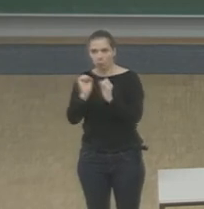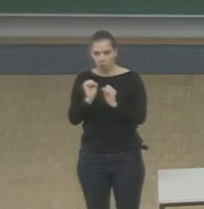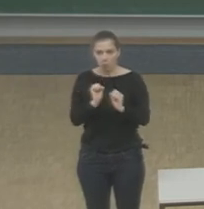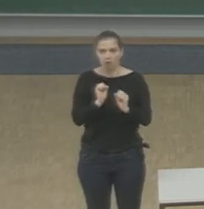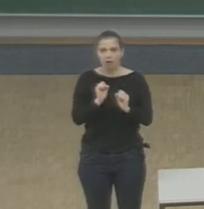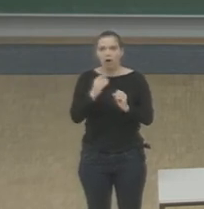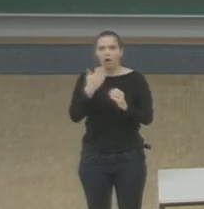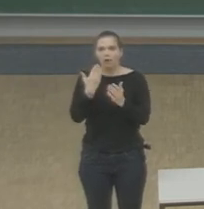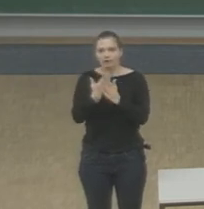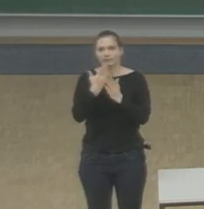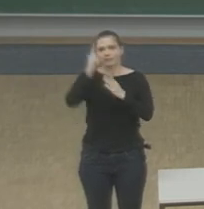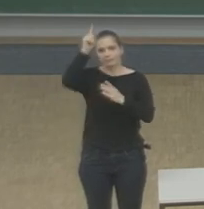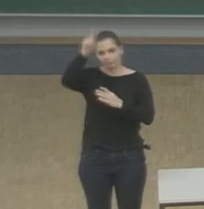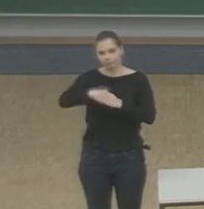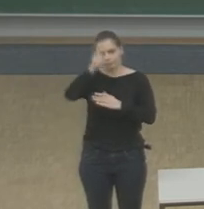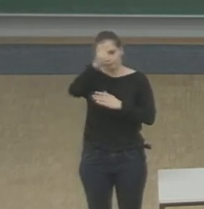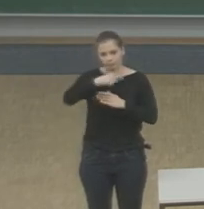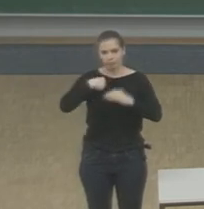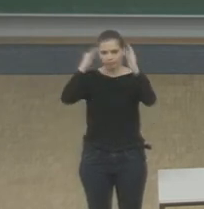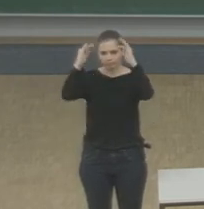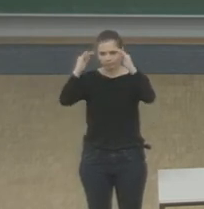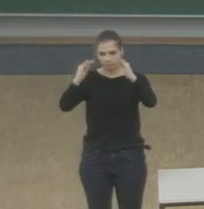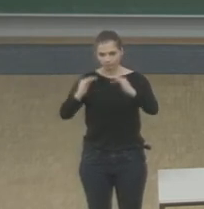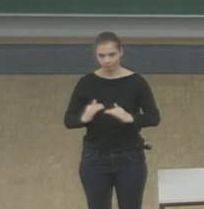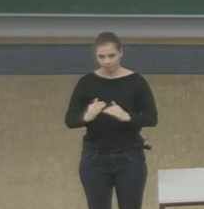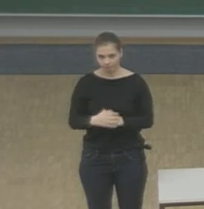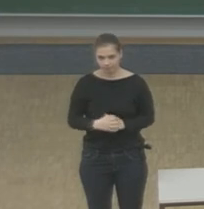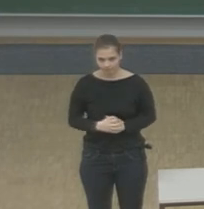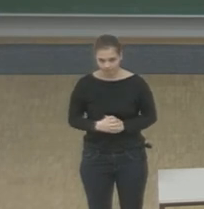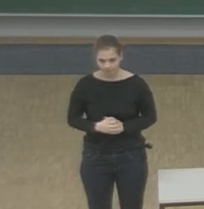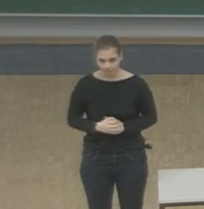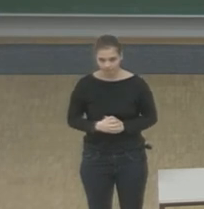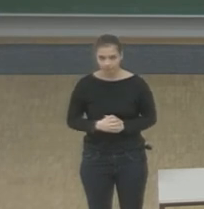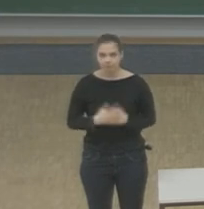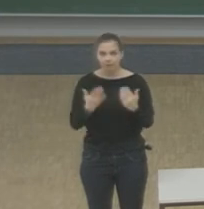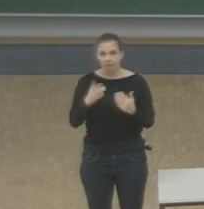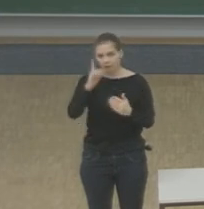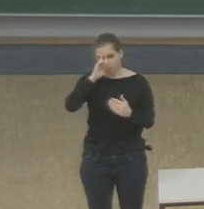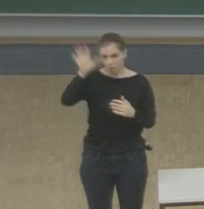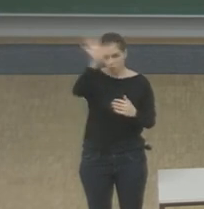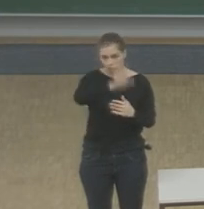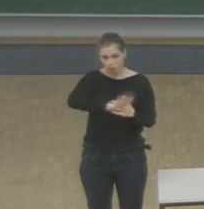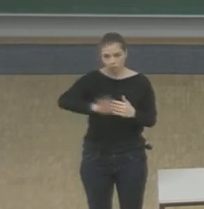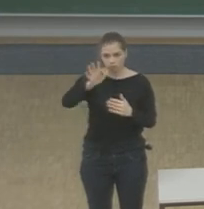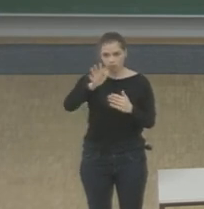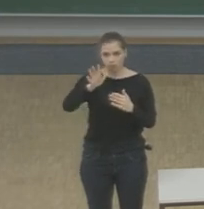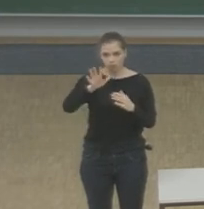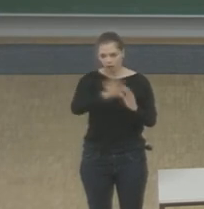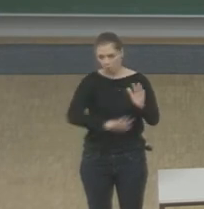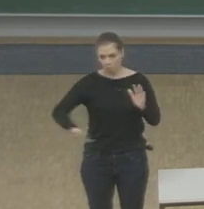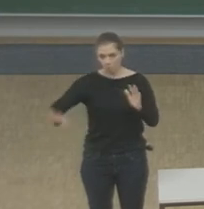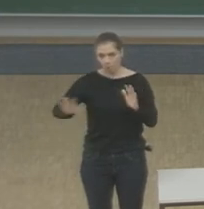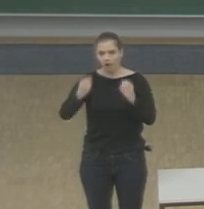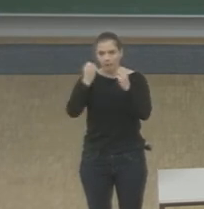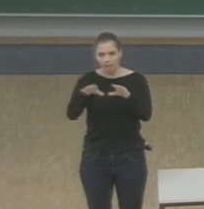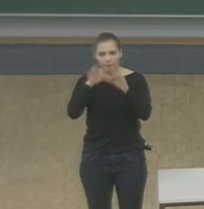Die sind hier auf der Folie zusammengestellt. Wobei diese Idee im deutschsprachigen Raum dann im Wesentlichen gefiltert durch PISA